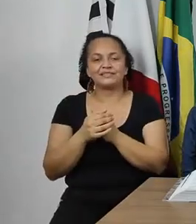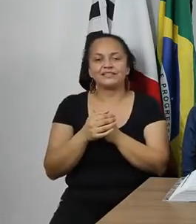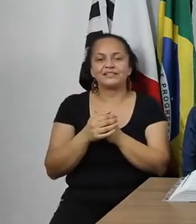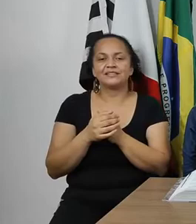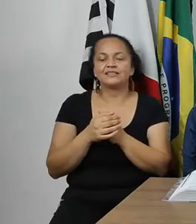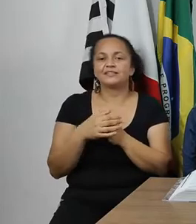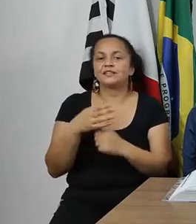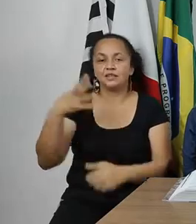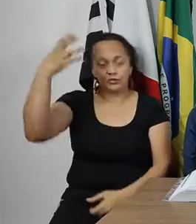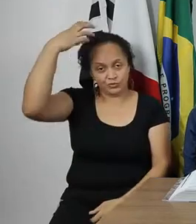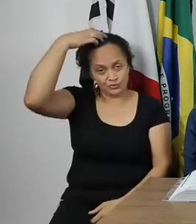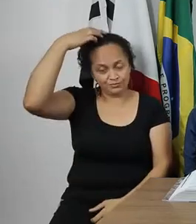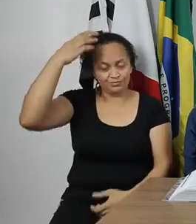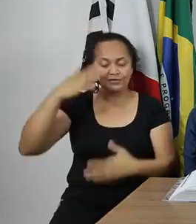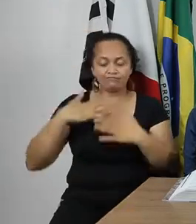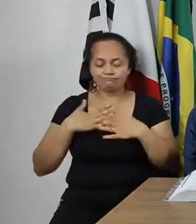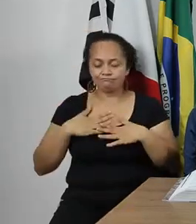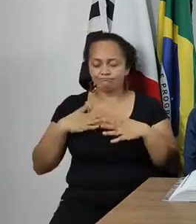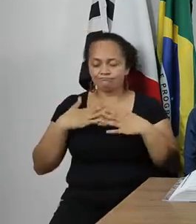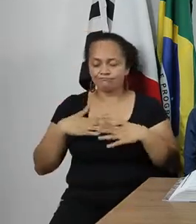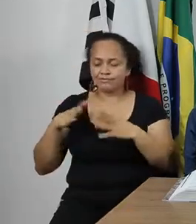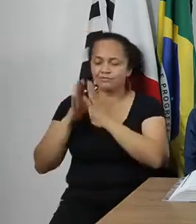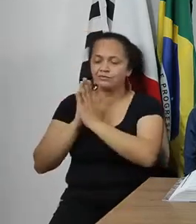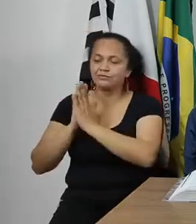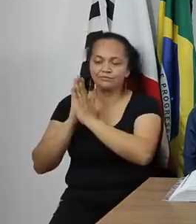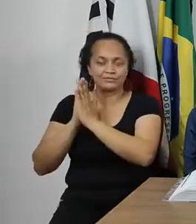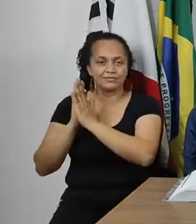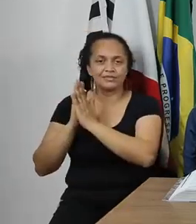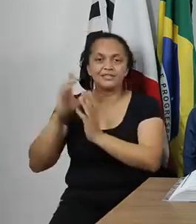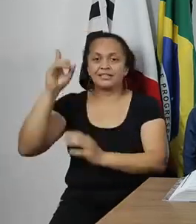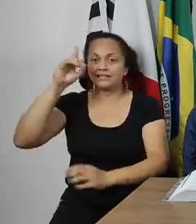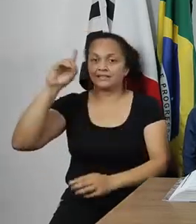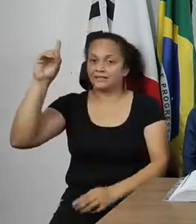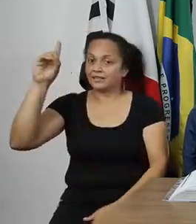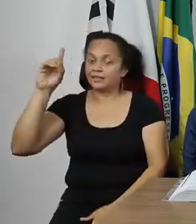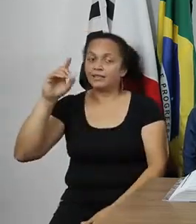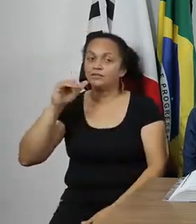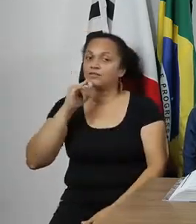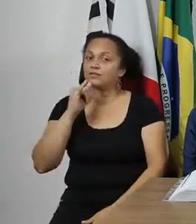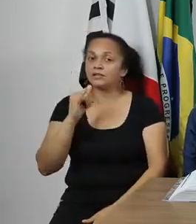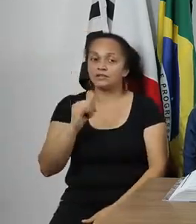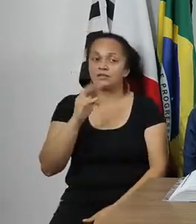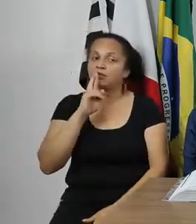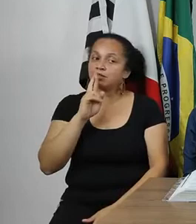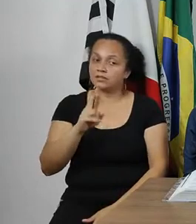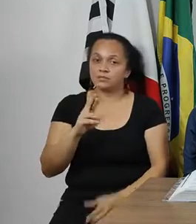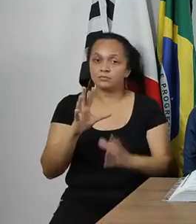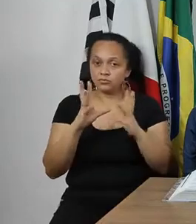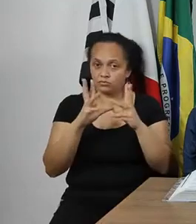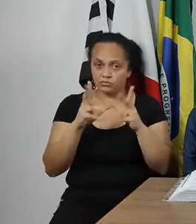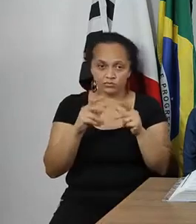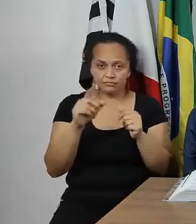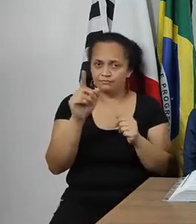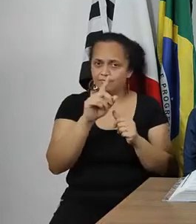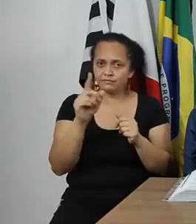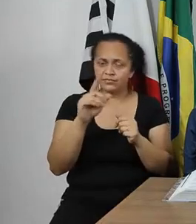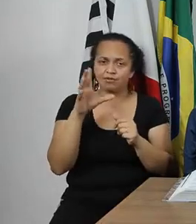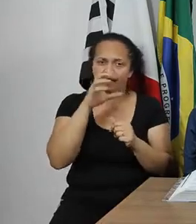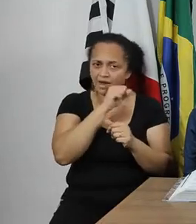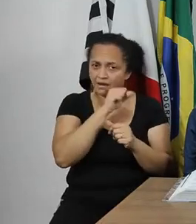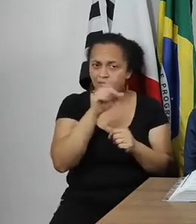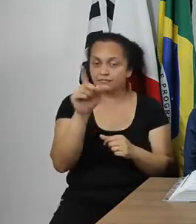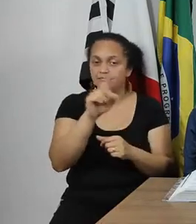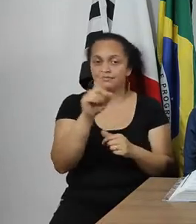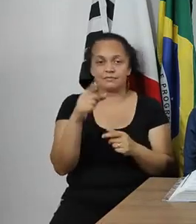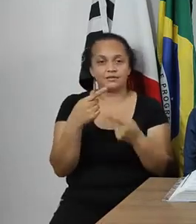E Deus às vezes não responde na hora que a gente quer. Porque na primeira vez que Ezequias orou, Deus não respondeu de